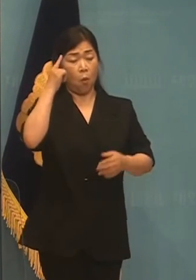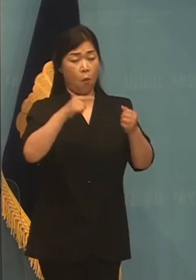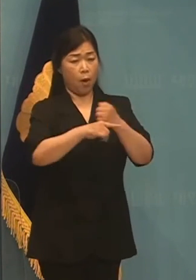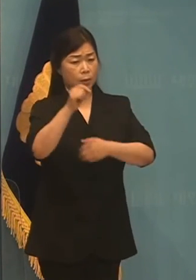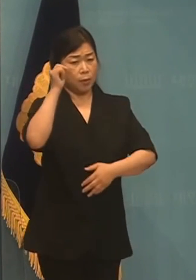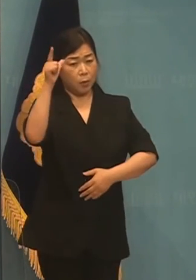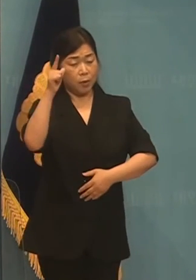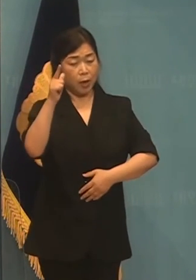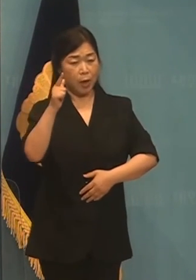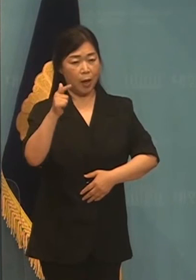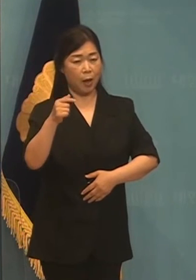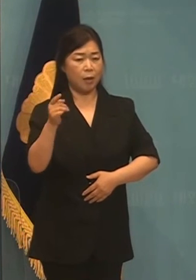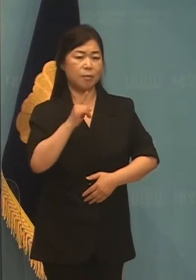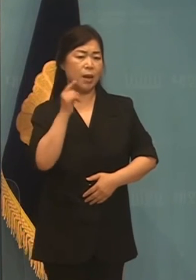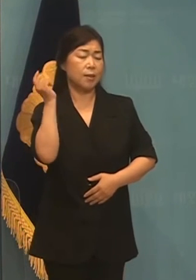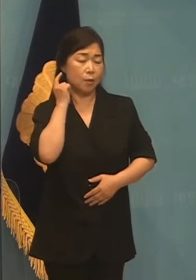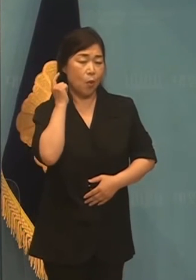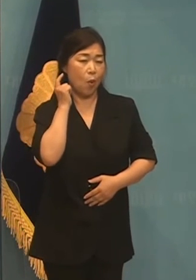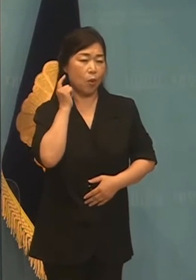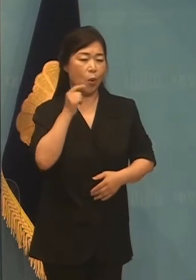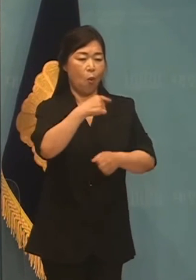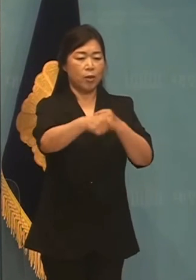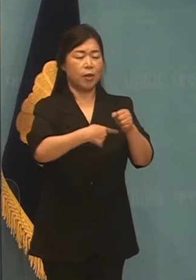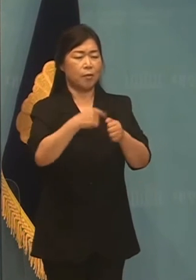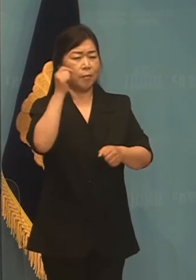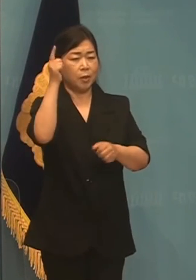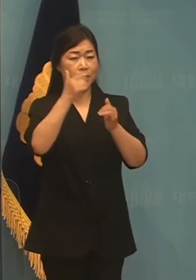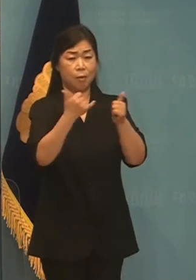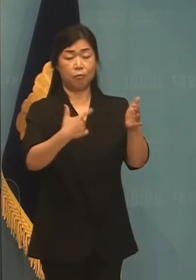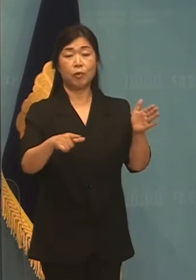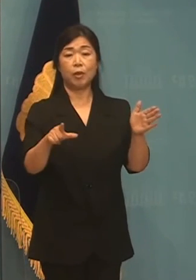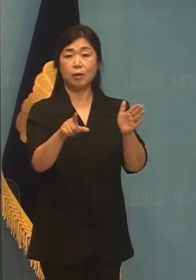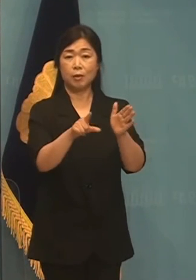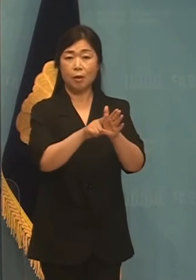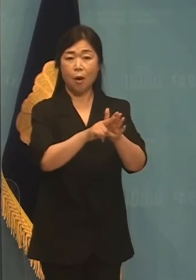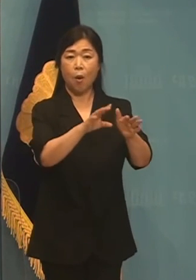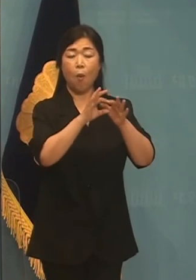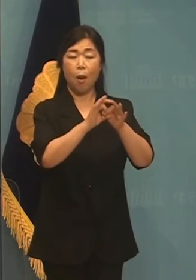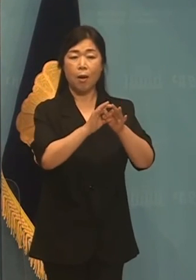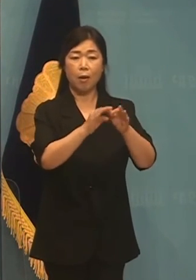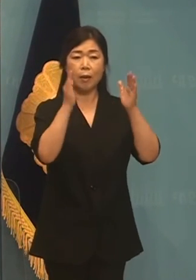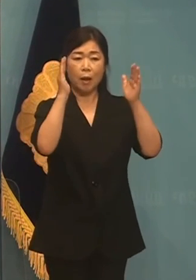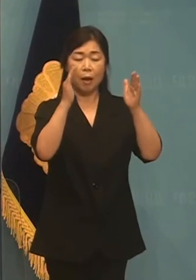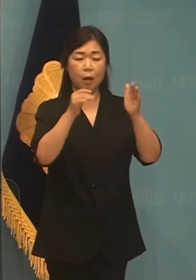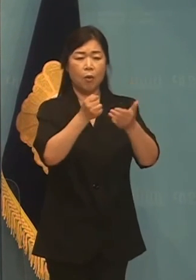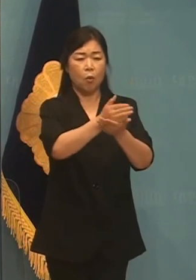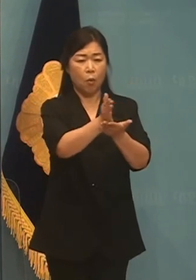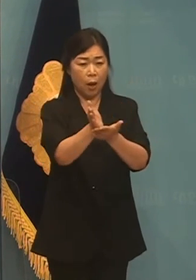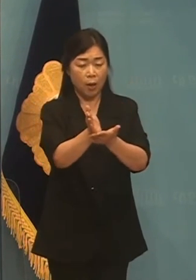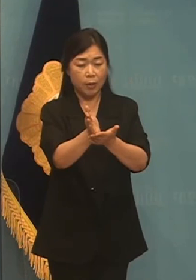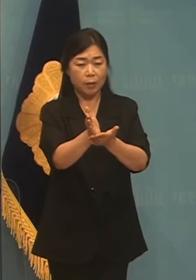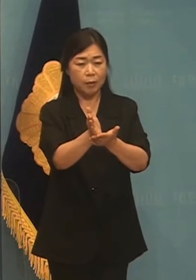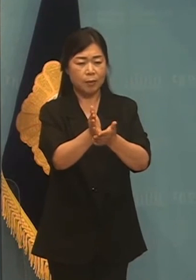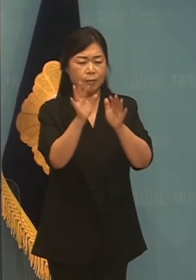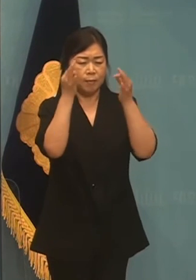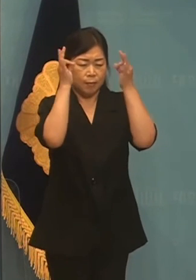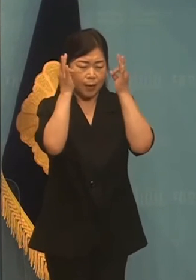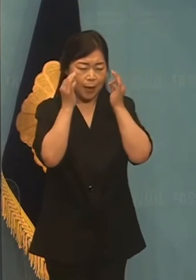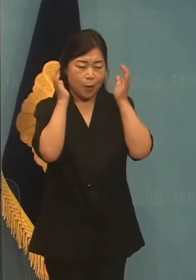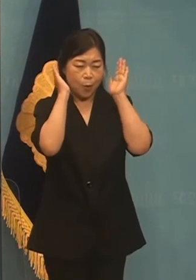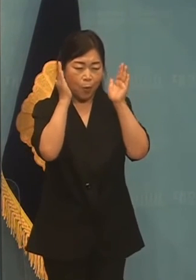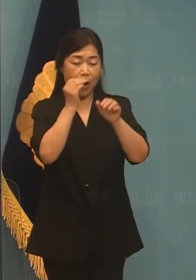천재 소리를 들으며 원자력 인재가 되기 위해 관련 학과에서 피지땀을